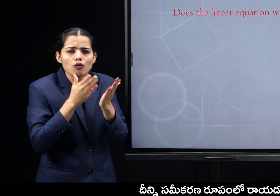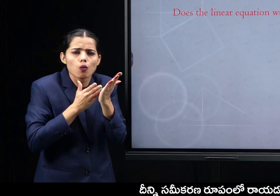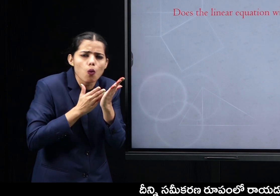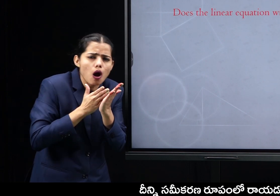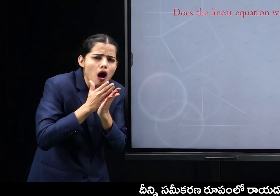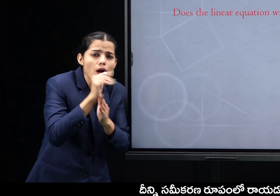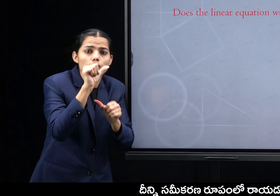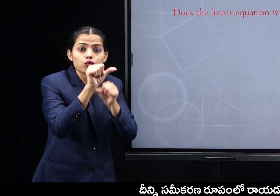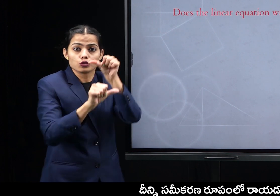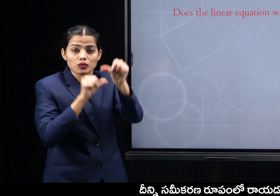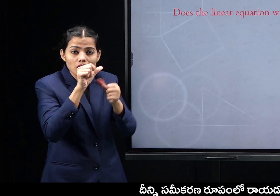సాధ్యమేనా?